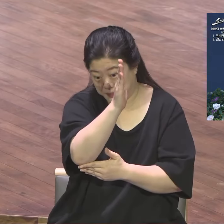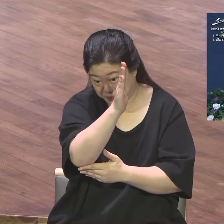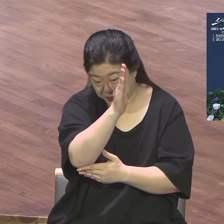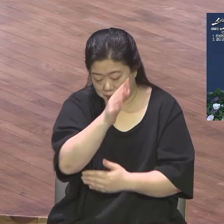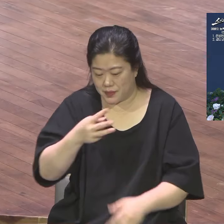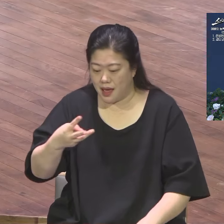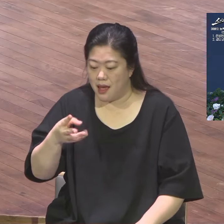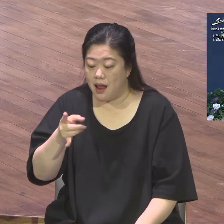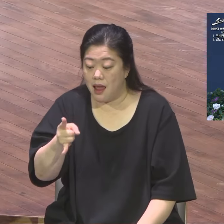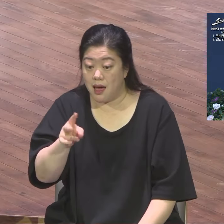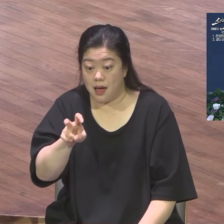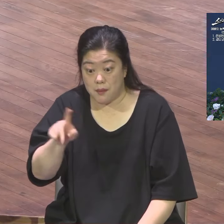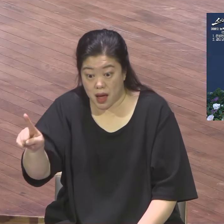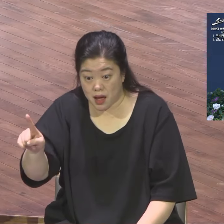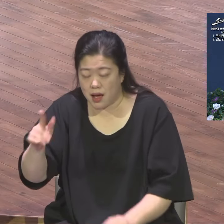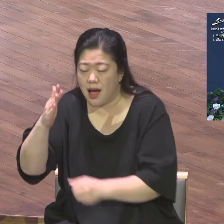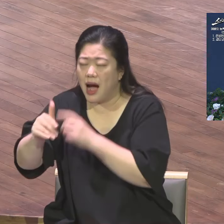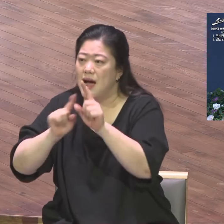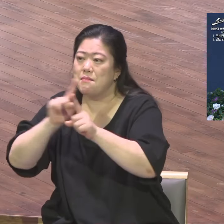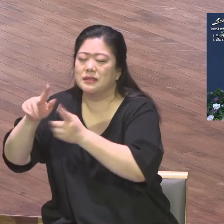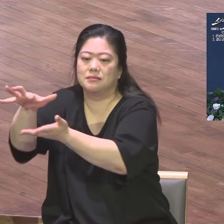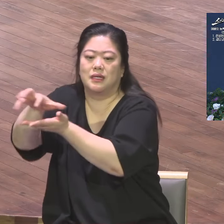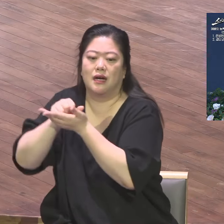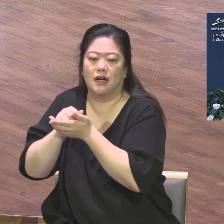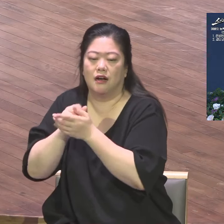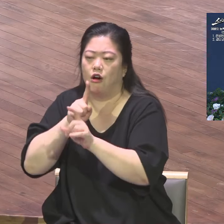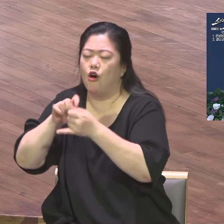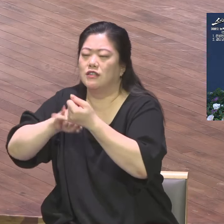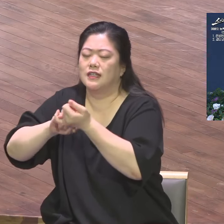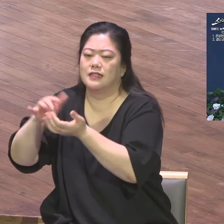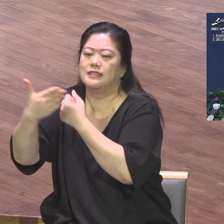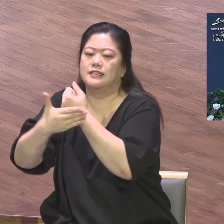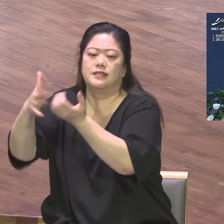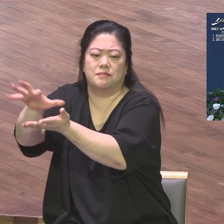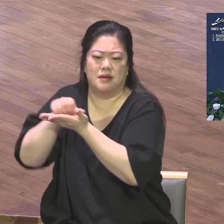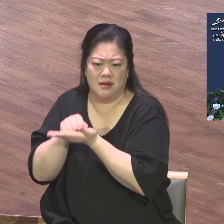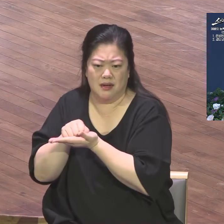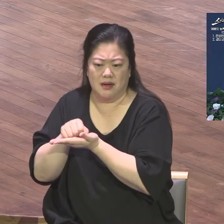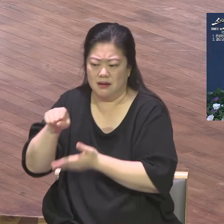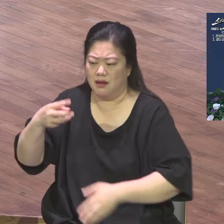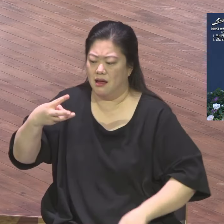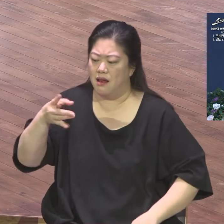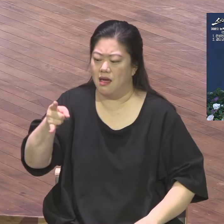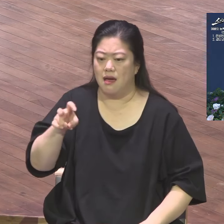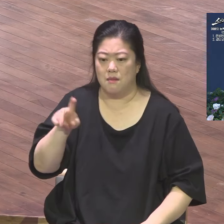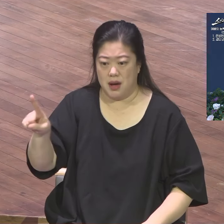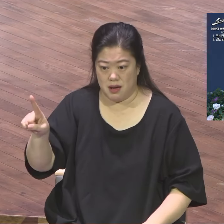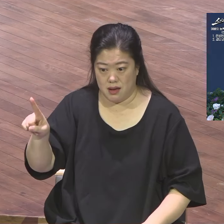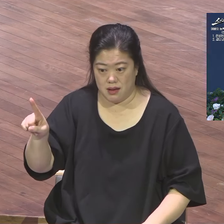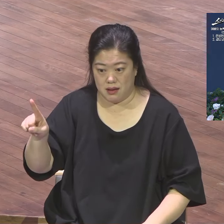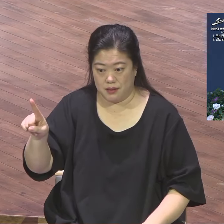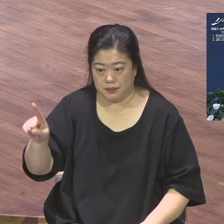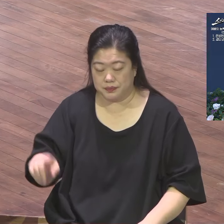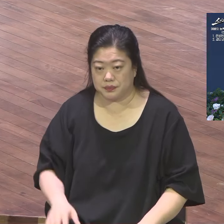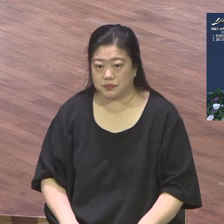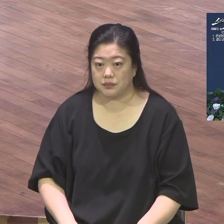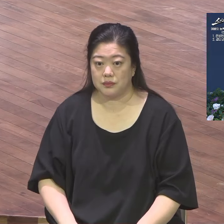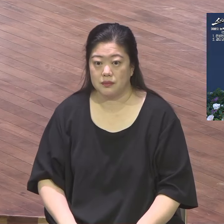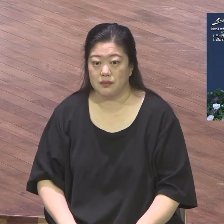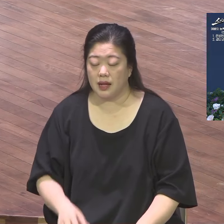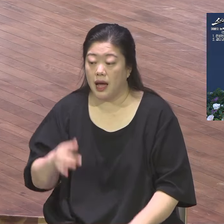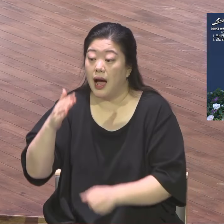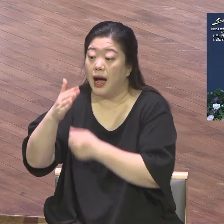그렇게 하겠습니다. 그렇게 하면서 결단하지요. 이걸 외적으로 어떻게 표현합니까?